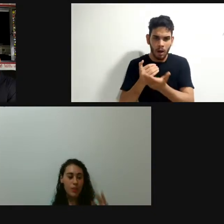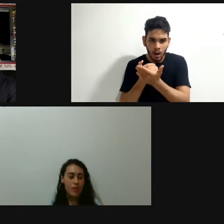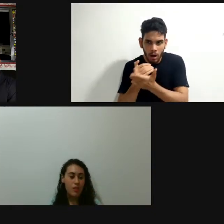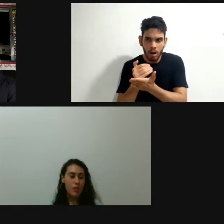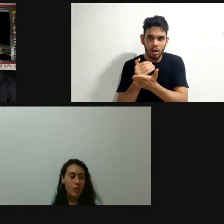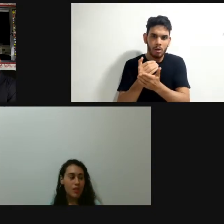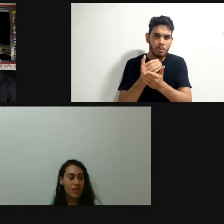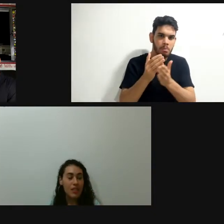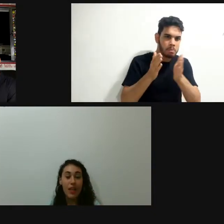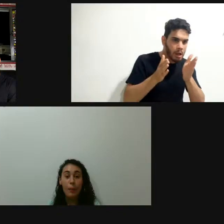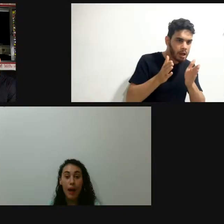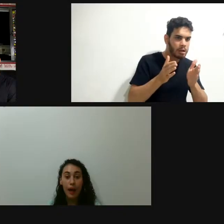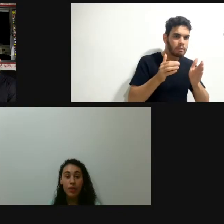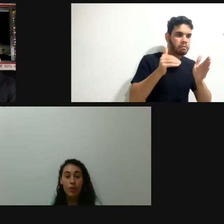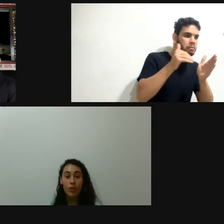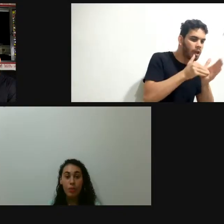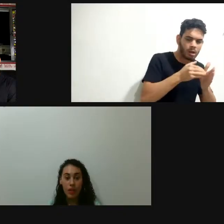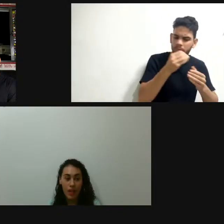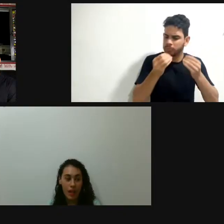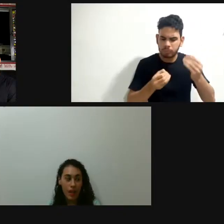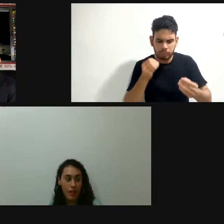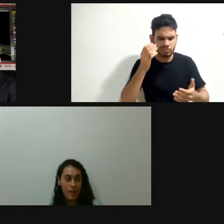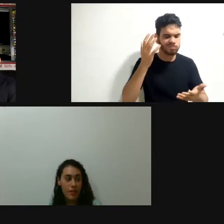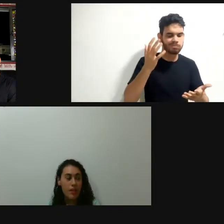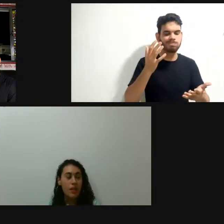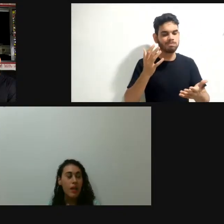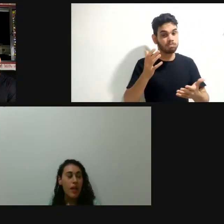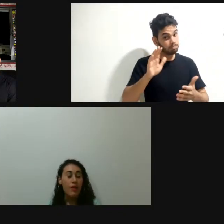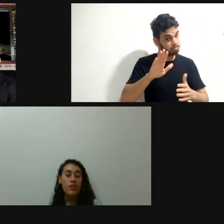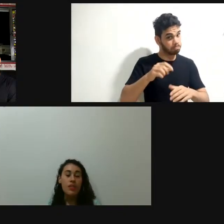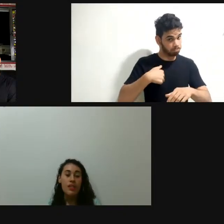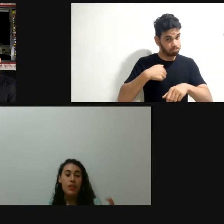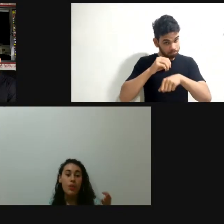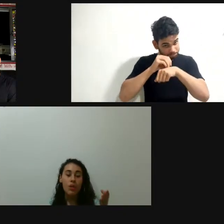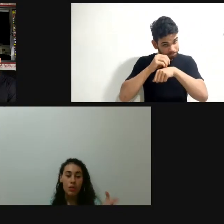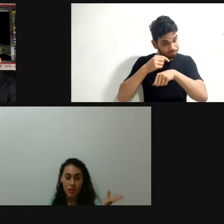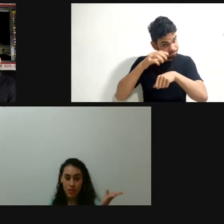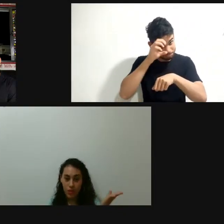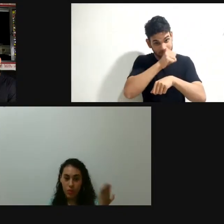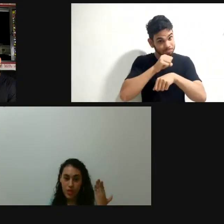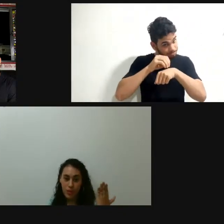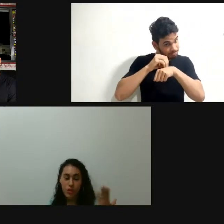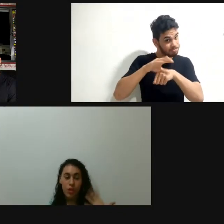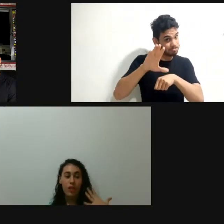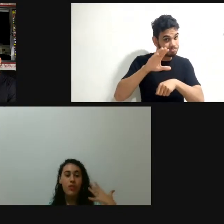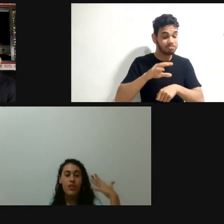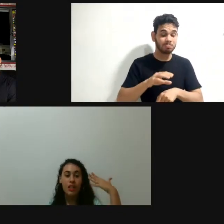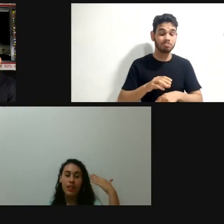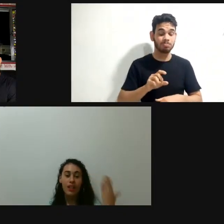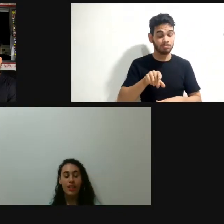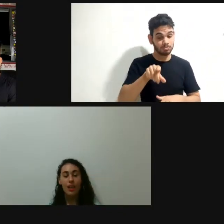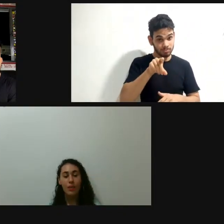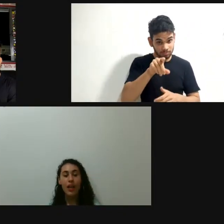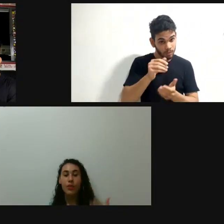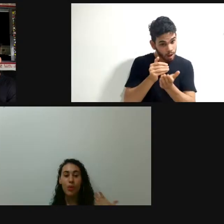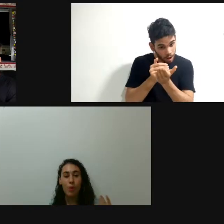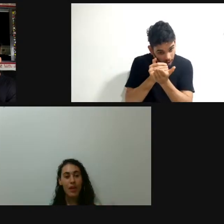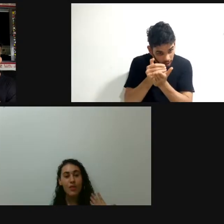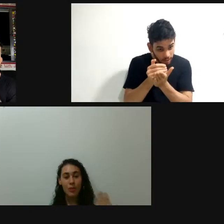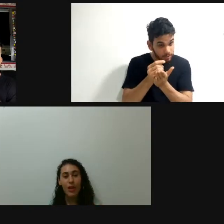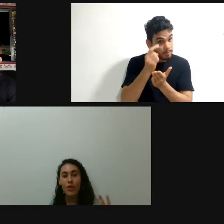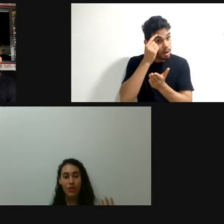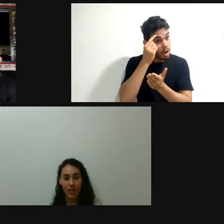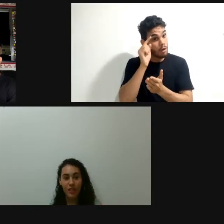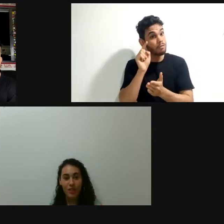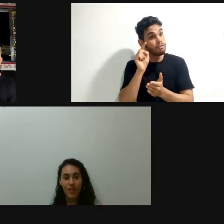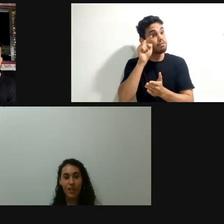muitas pessoas que trabalham com mangás é você, quando você for começar uma história, você já tenha determinado um começo,